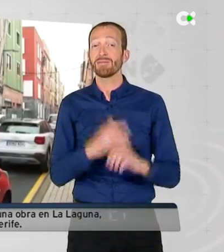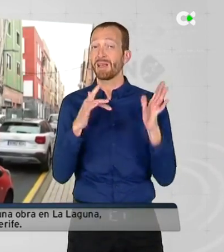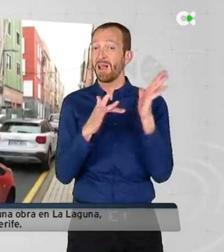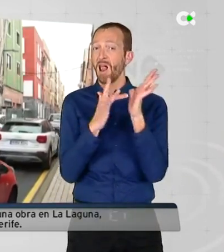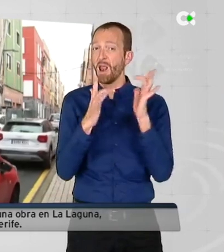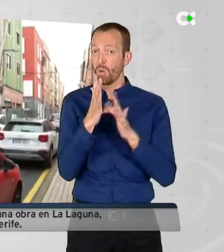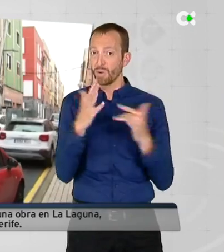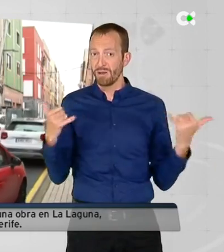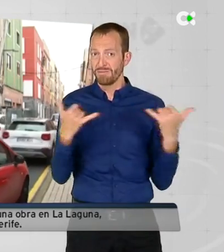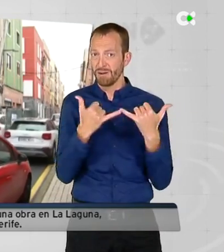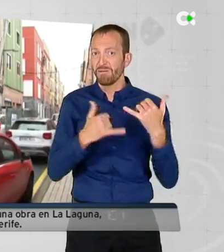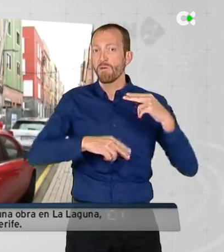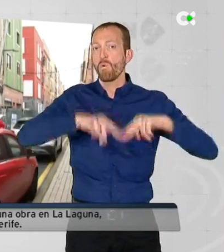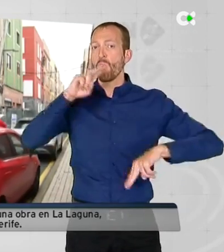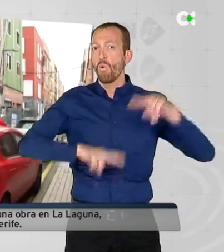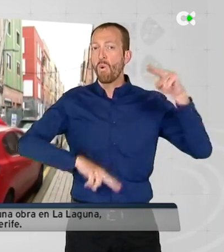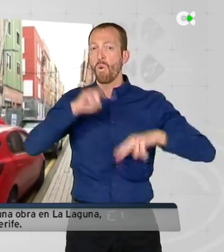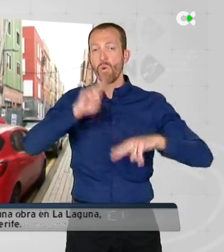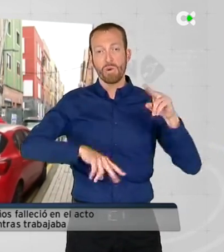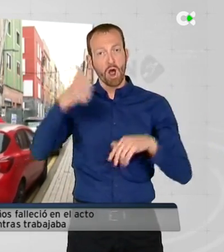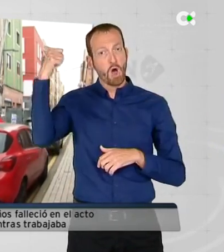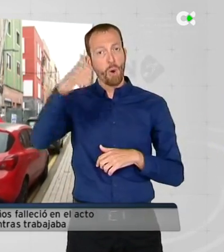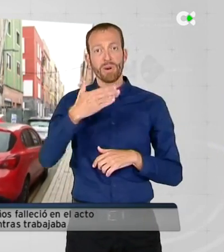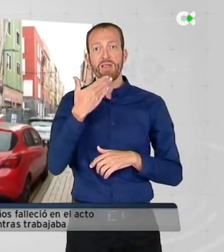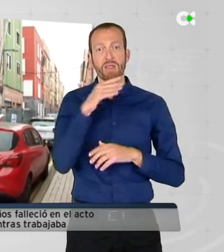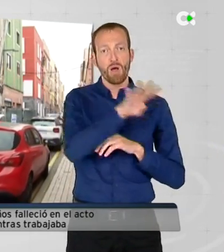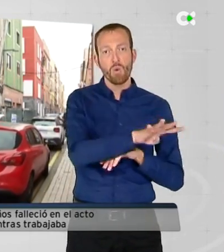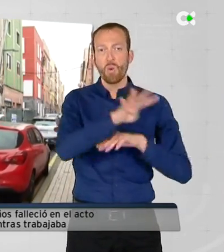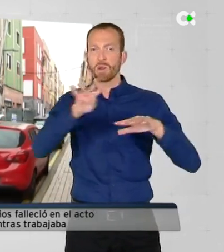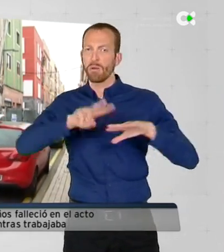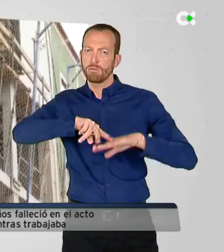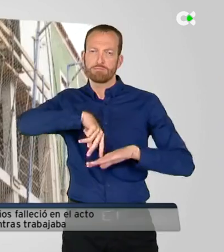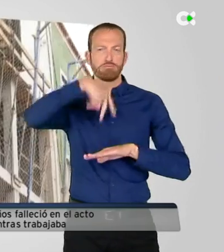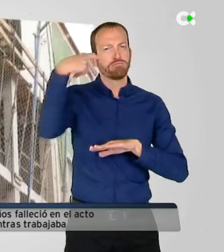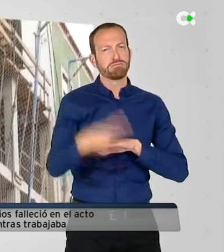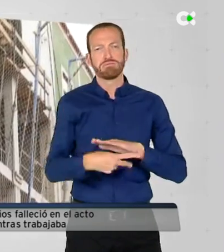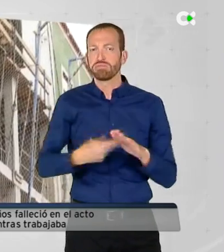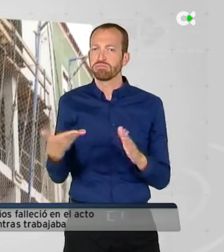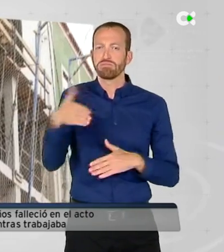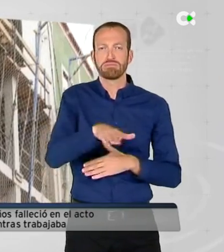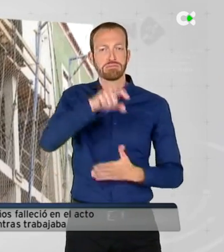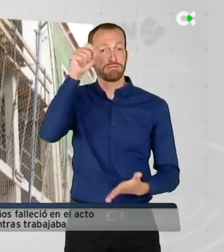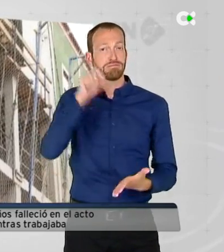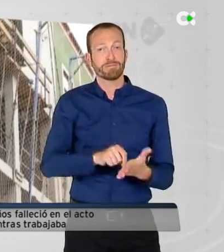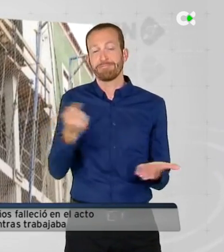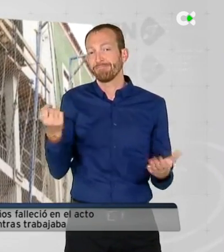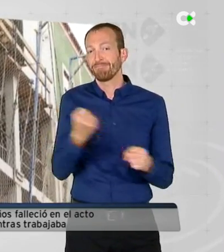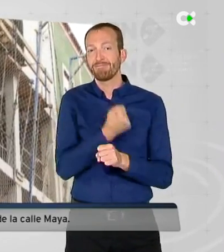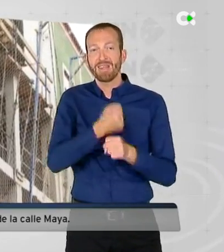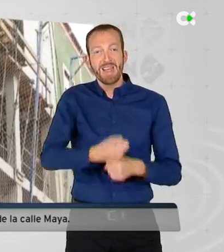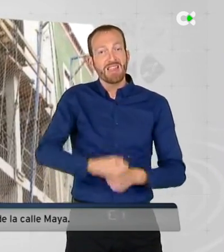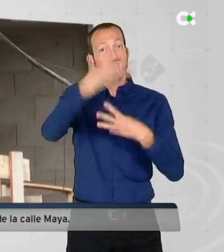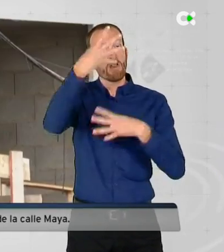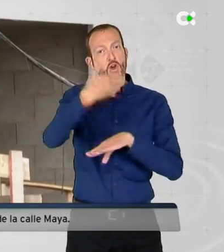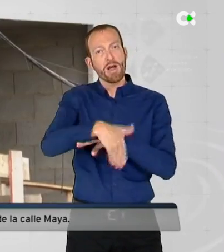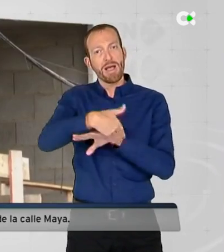Accidente mortal en una obra en la Laguna Tenerife. Un hombre de 49 años falleció en el acto al caerse mientras trabajaba en